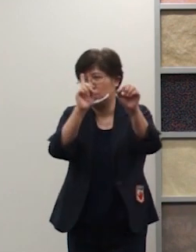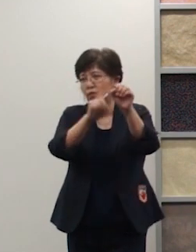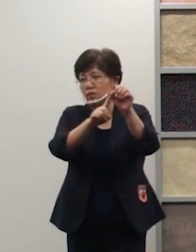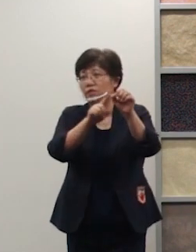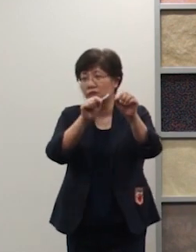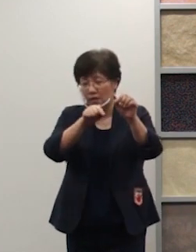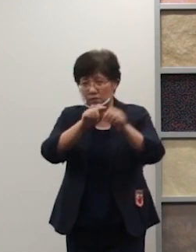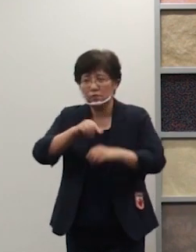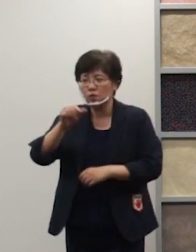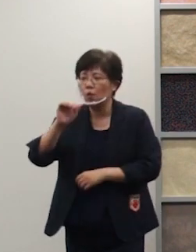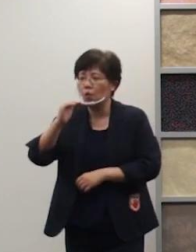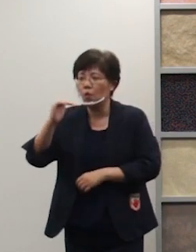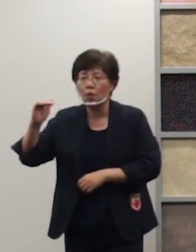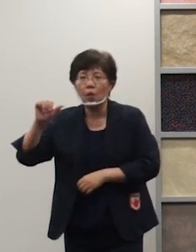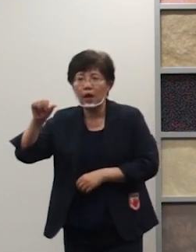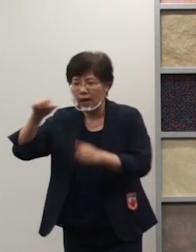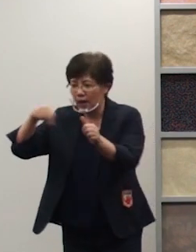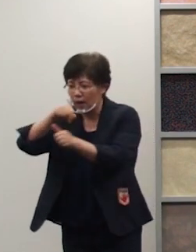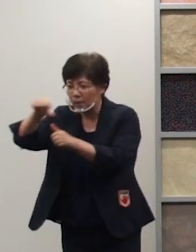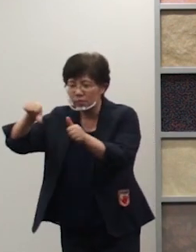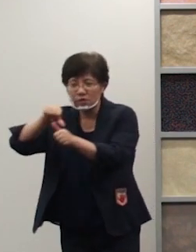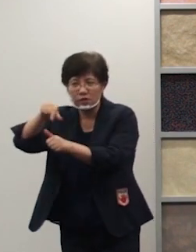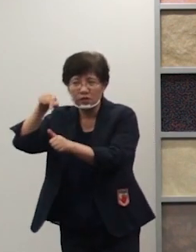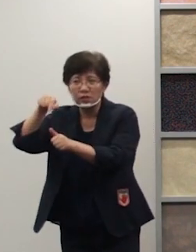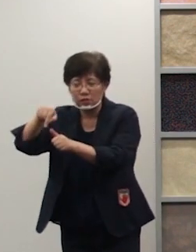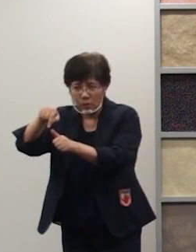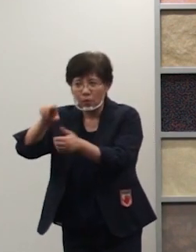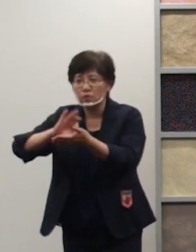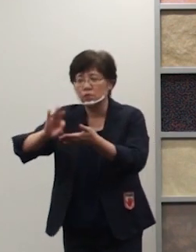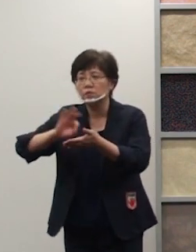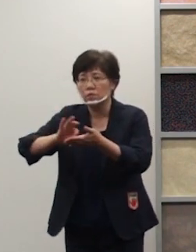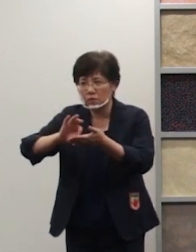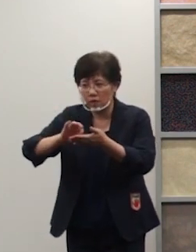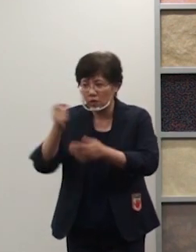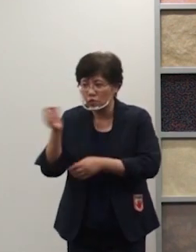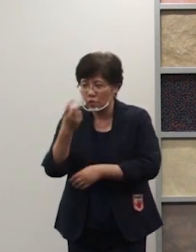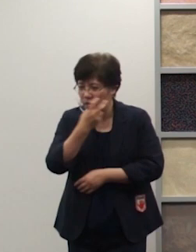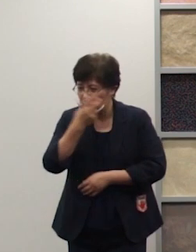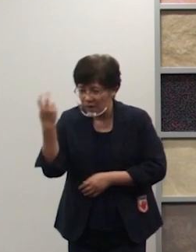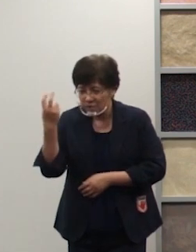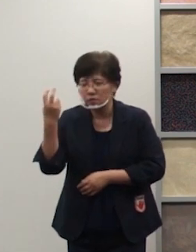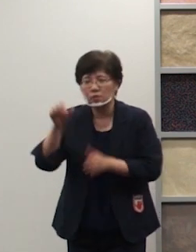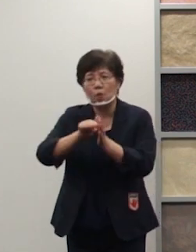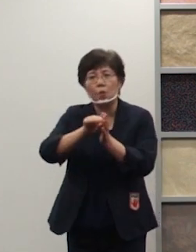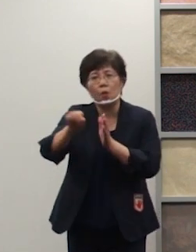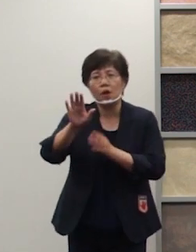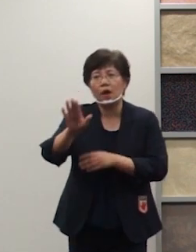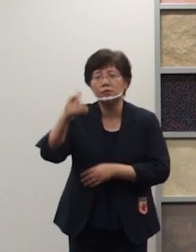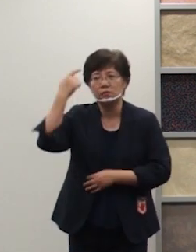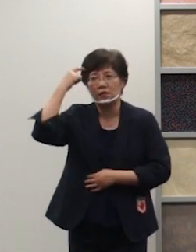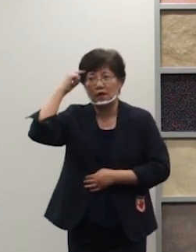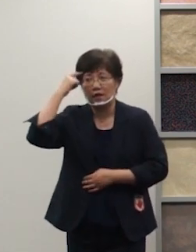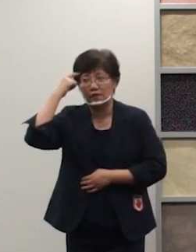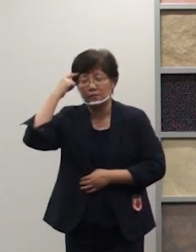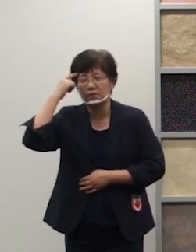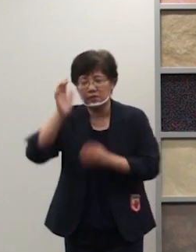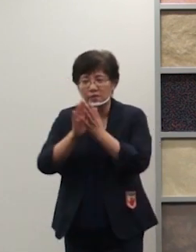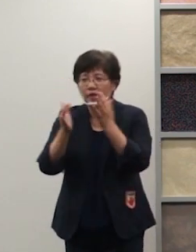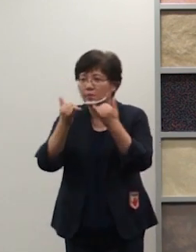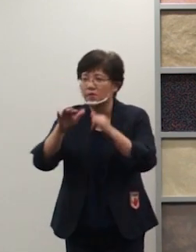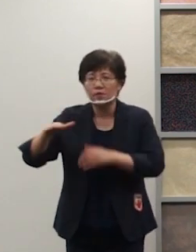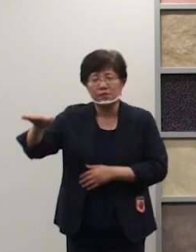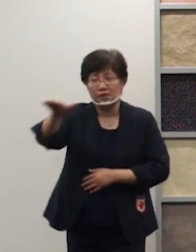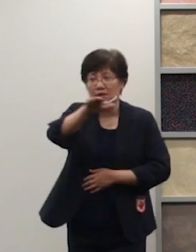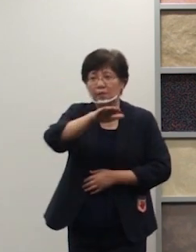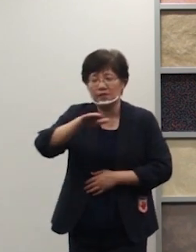アの利用というものは早期発見に大変有効であろうと、こう考えておりますので、ぜひ多くの県民の皆様